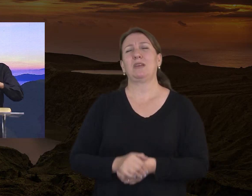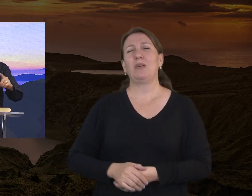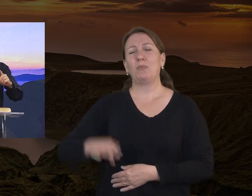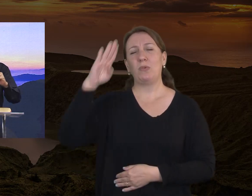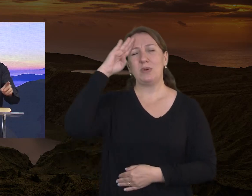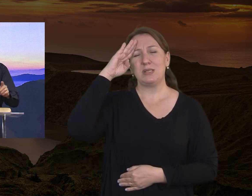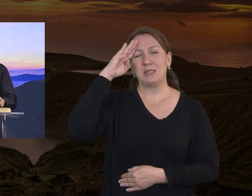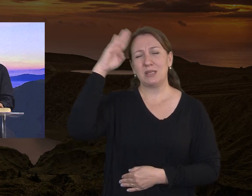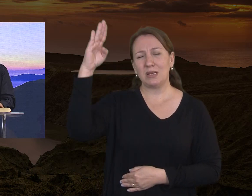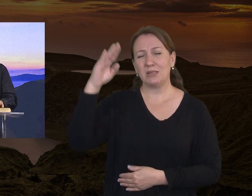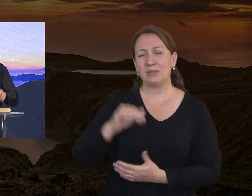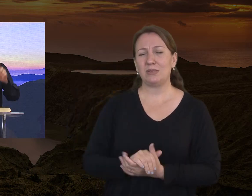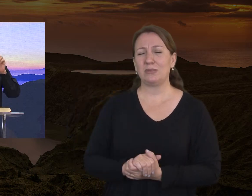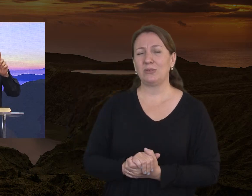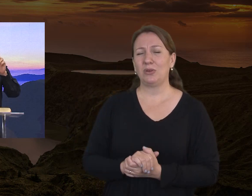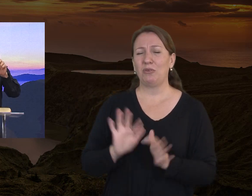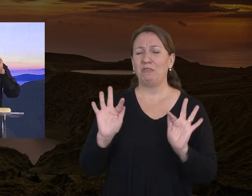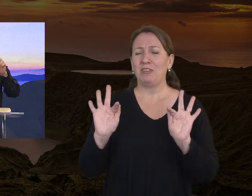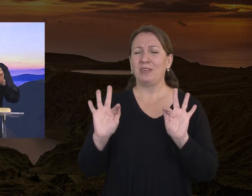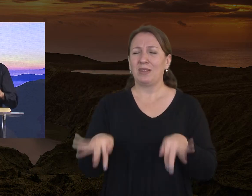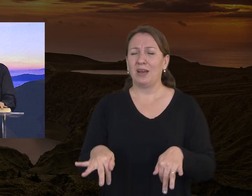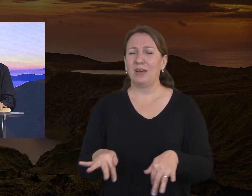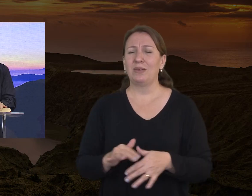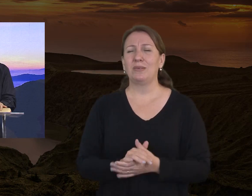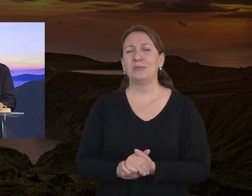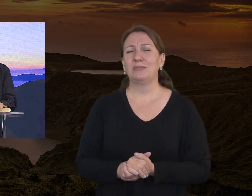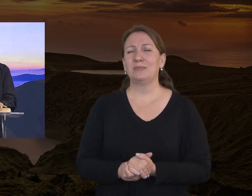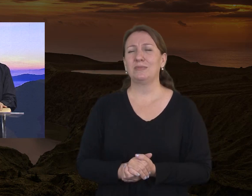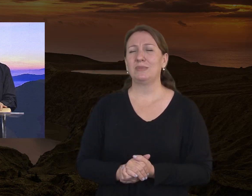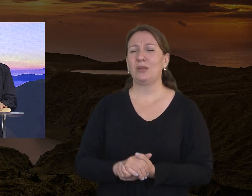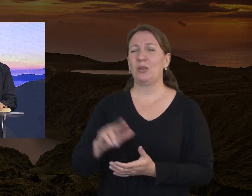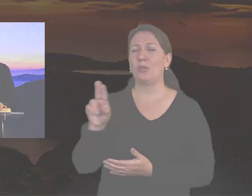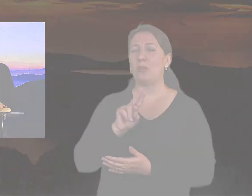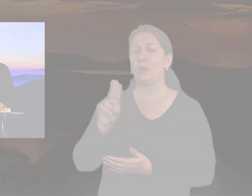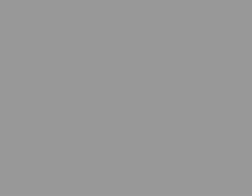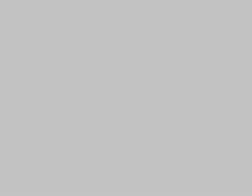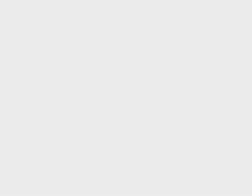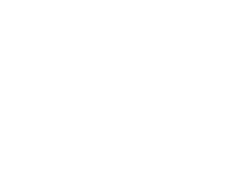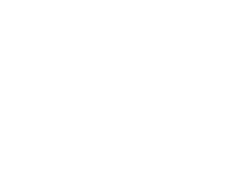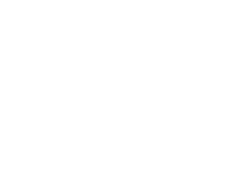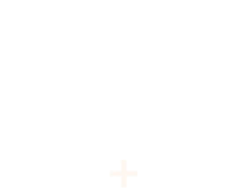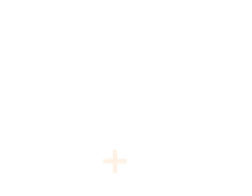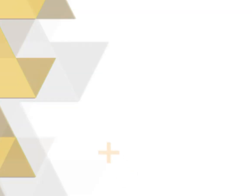para esse final dos tempos. Em nome do nosso Senhor Jesus Cristo. Amém.